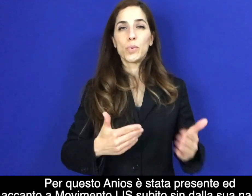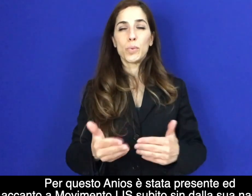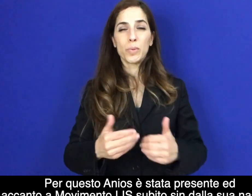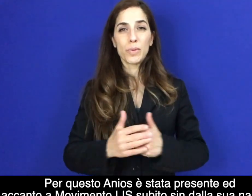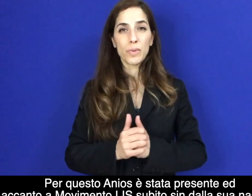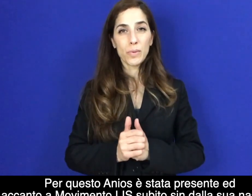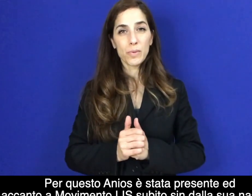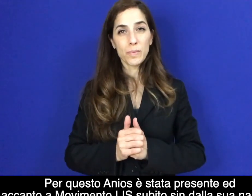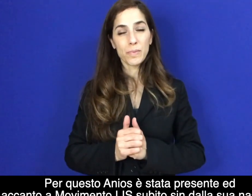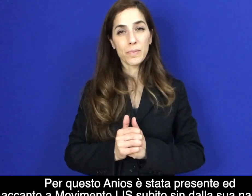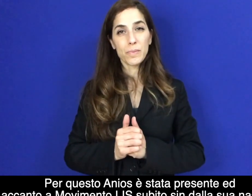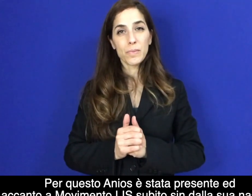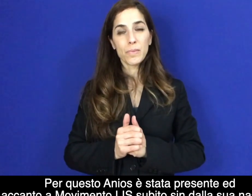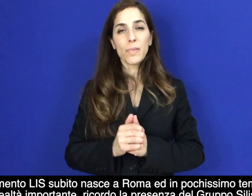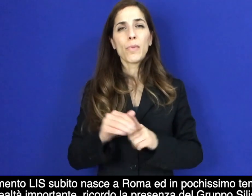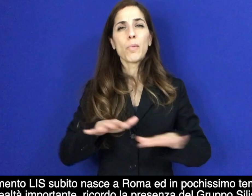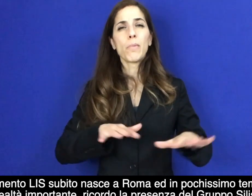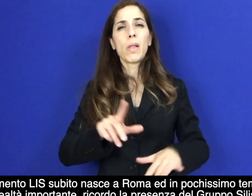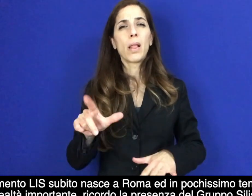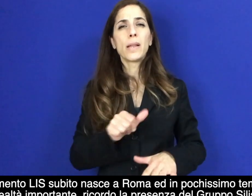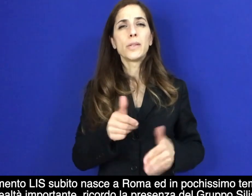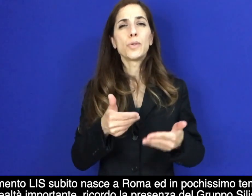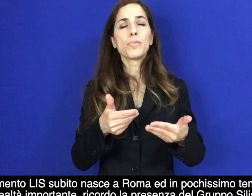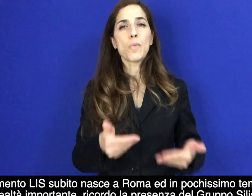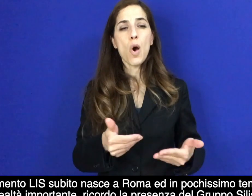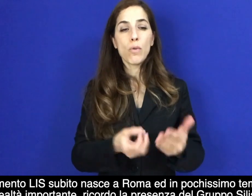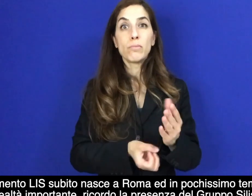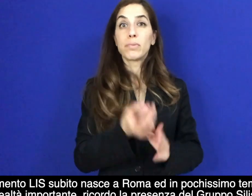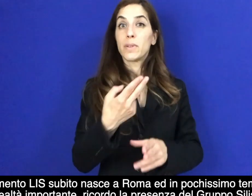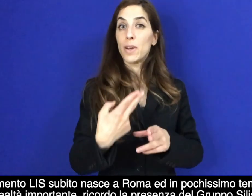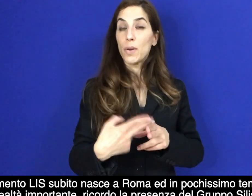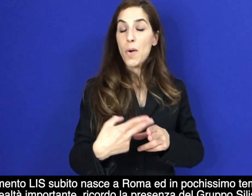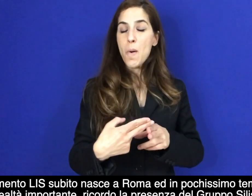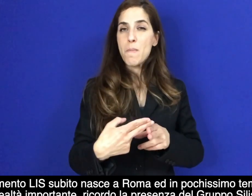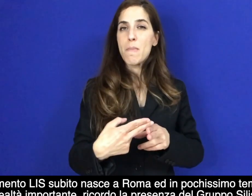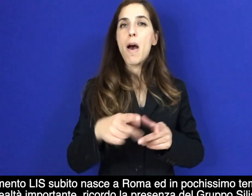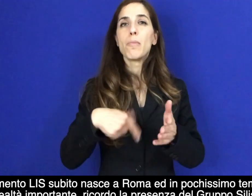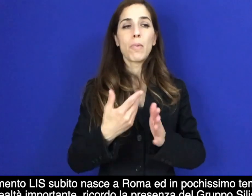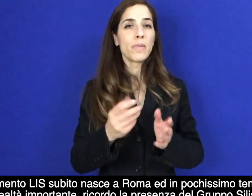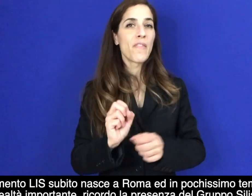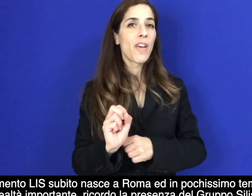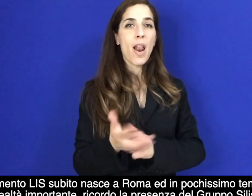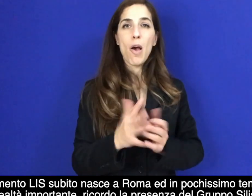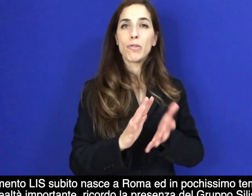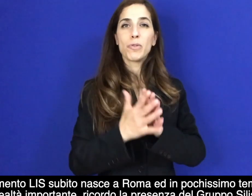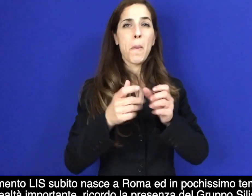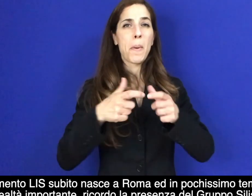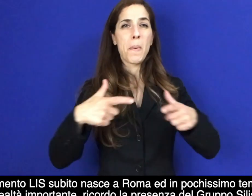nascita in movimento lì subito nasce appunto a roma e in pochissimo tempo diventa una realtà